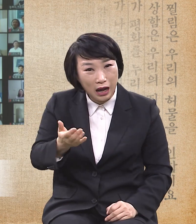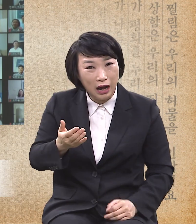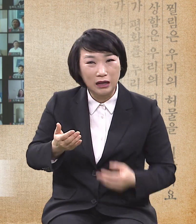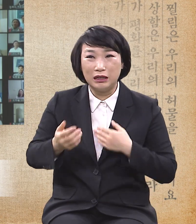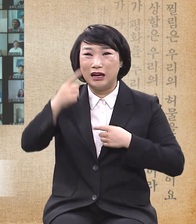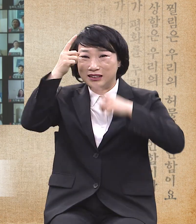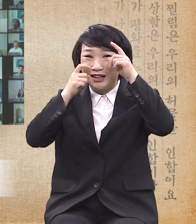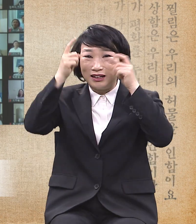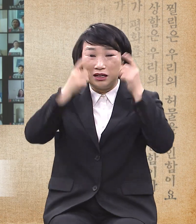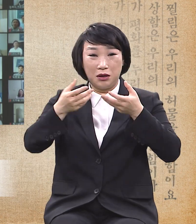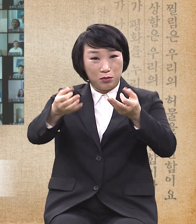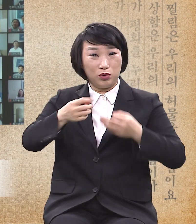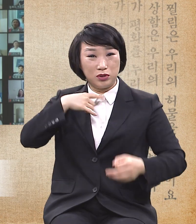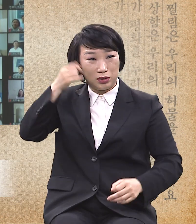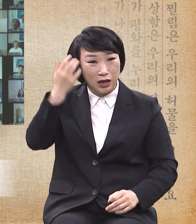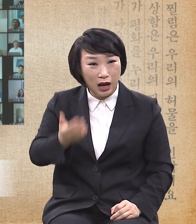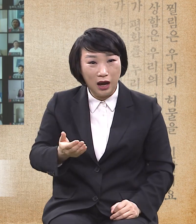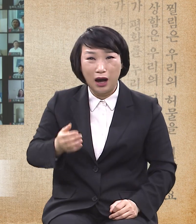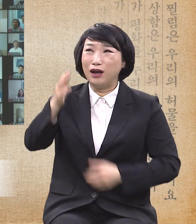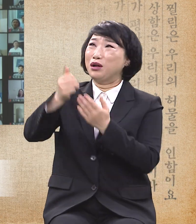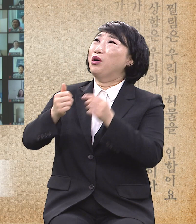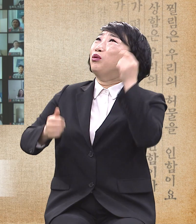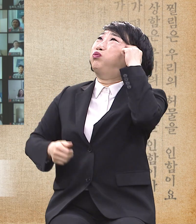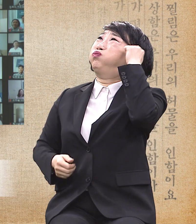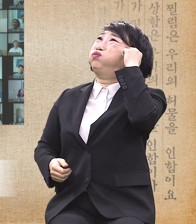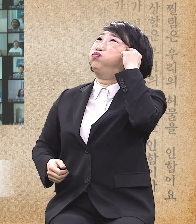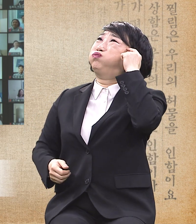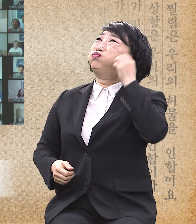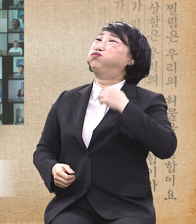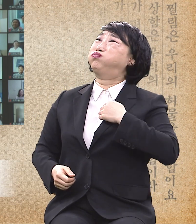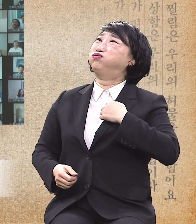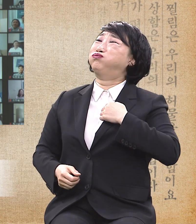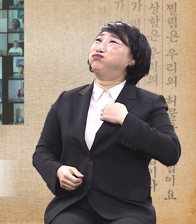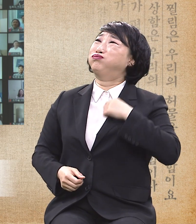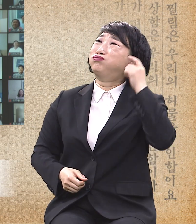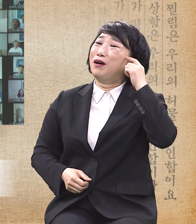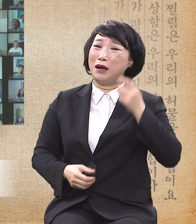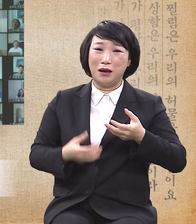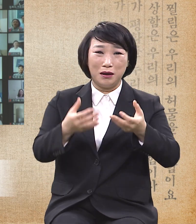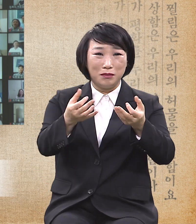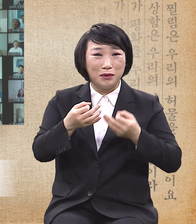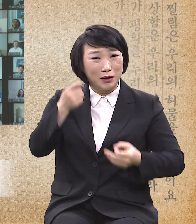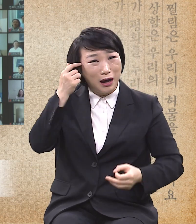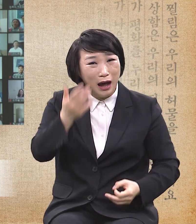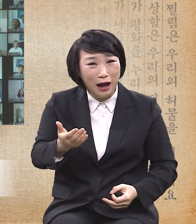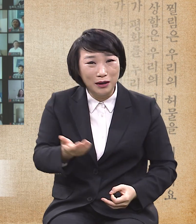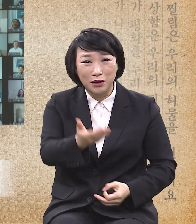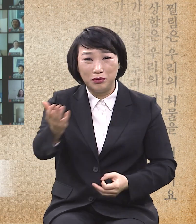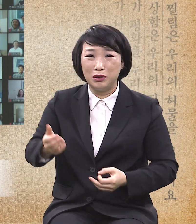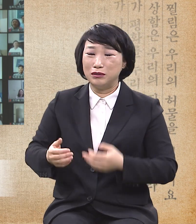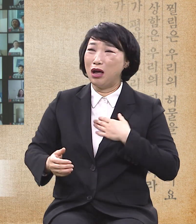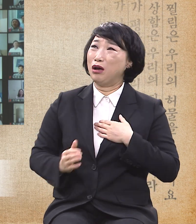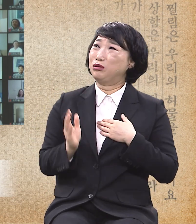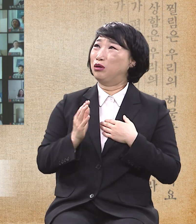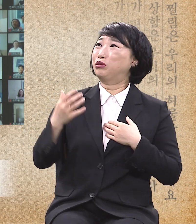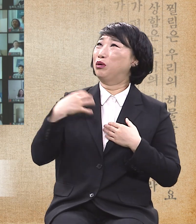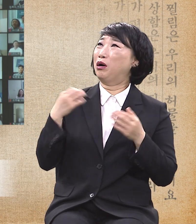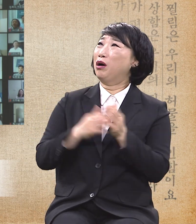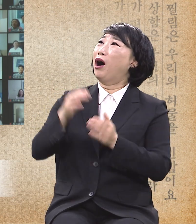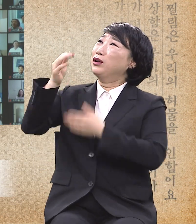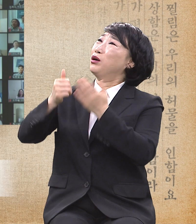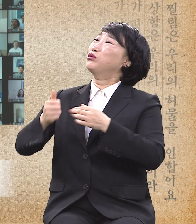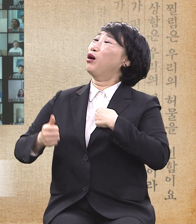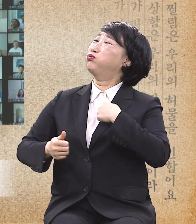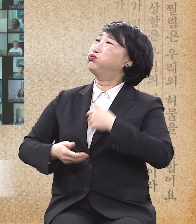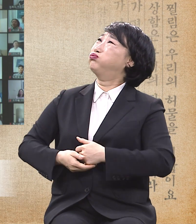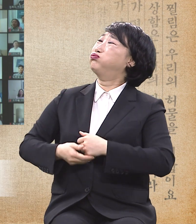짜증내는 거 보셨어요? 하나님 왜 그러시냐고 하는 거 보셨어요? 내가 이 정도였으면 하나님은 이렇게 하면 됩니까? 라고